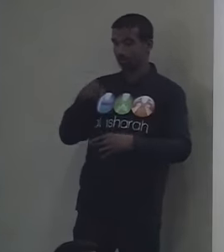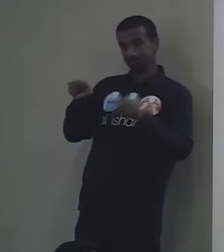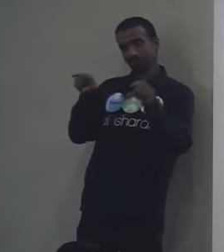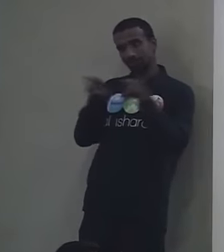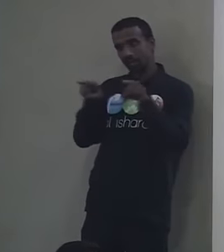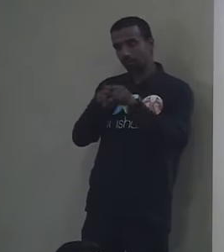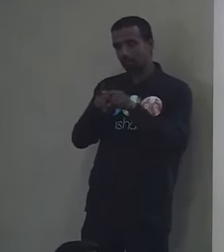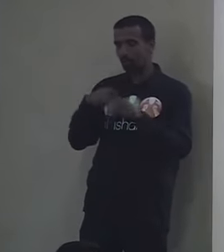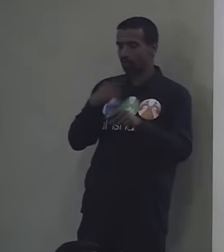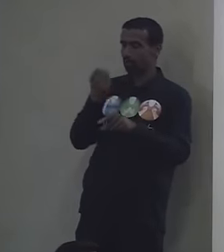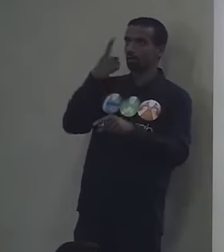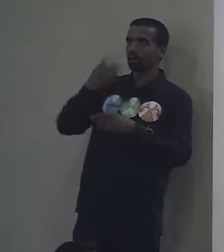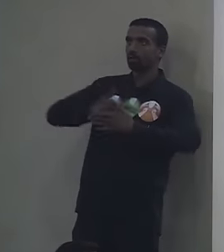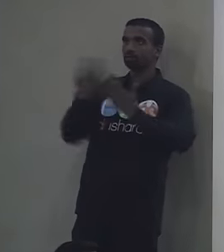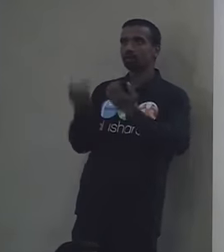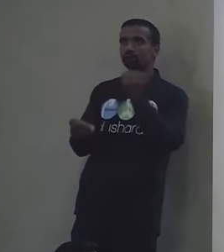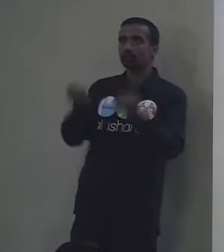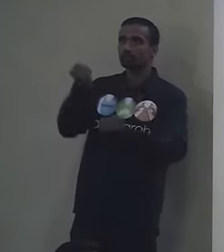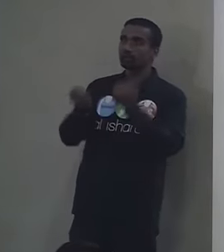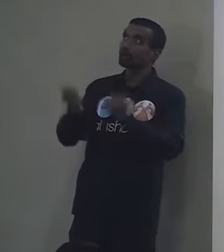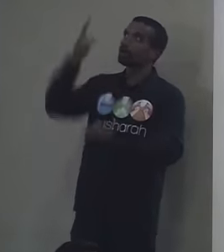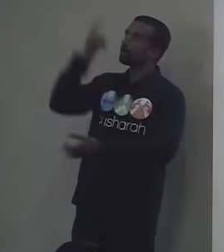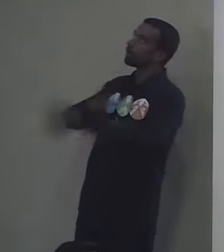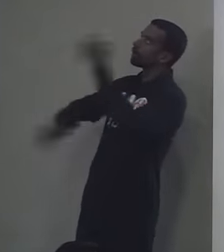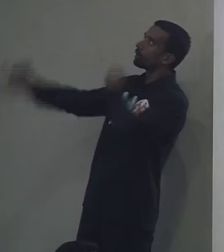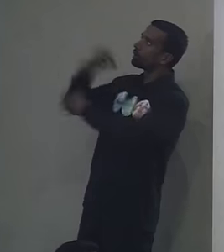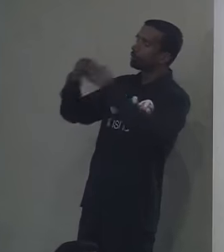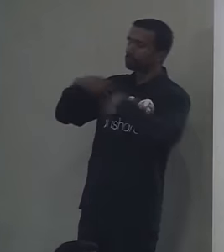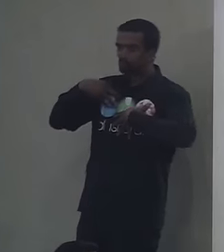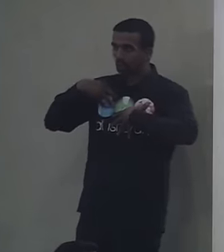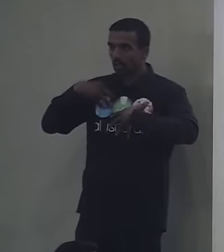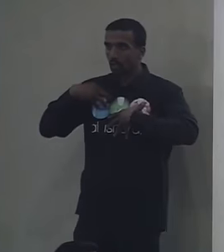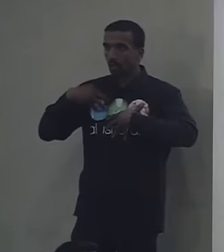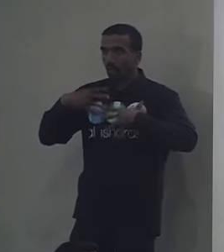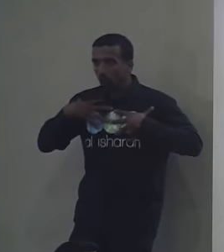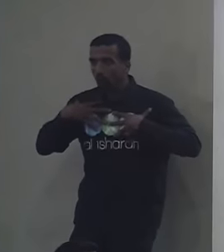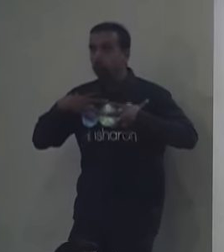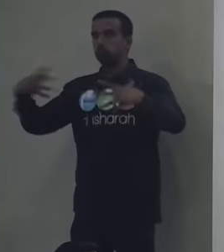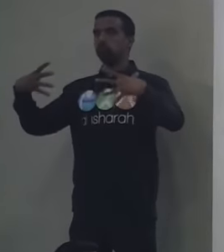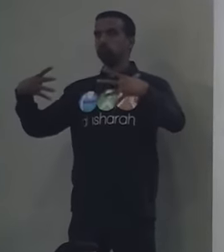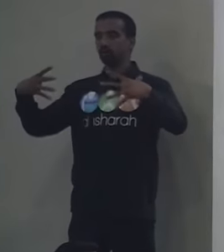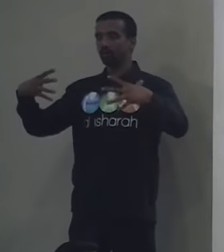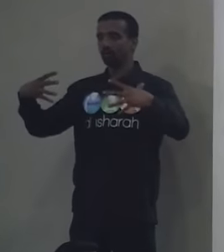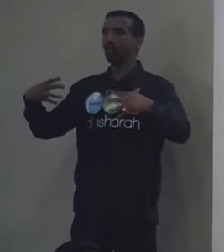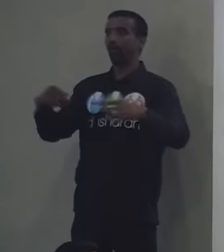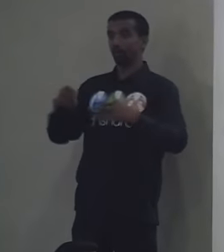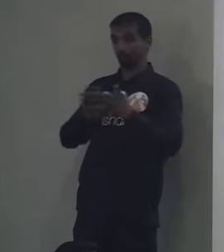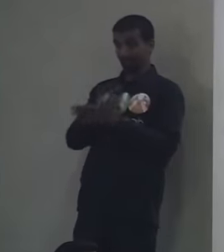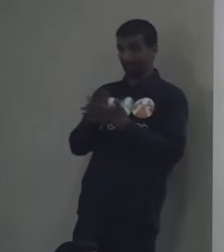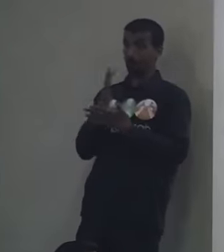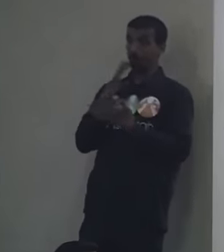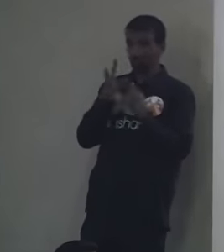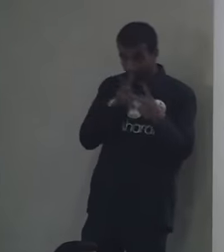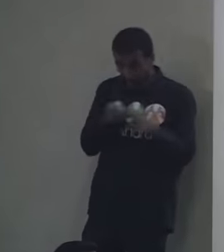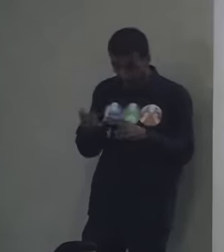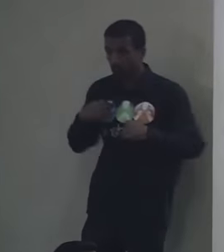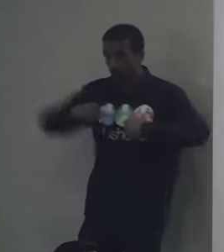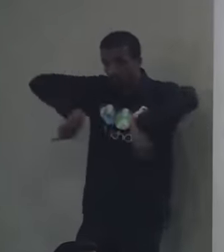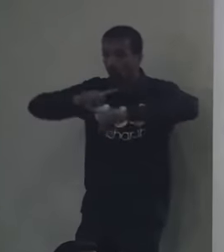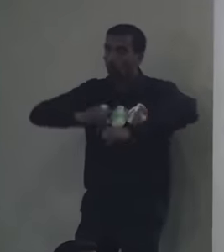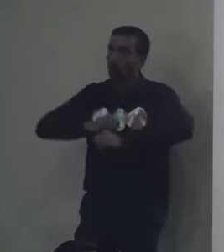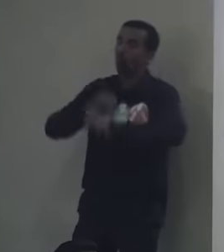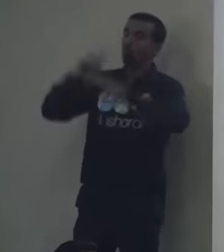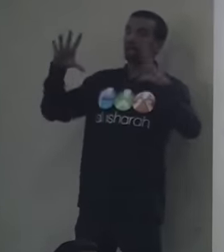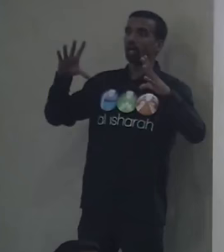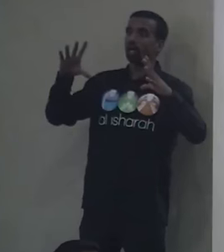القيامة. That's the su'al that's coming on يوم القيامة, the questioning, the interrogation that's coming on the day of resurrection. May Allah make all of our accounting